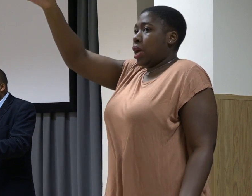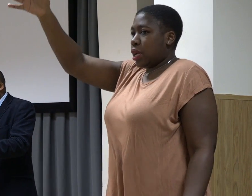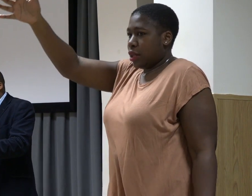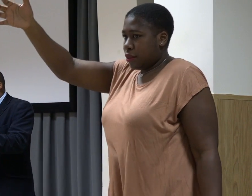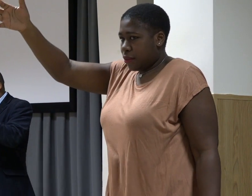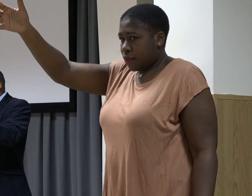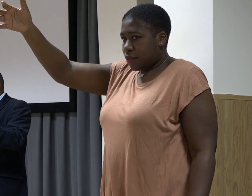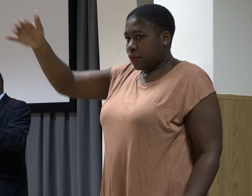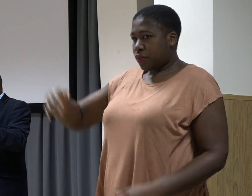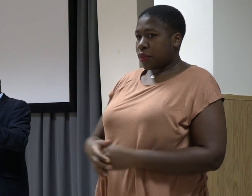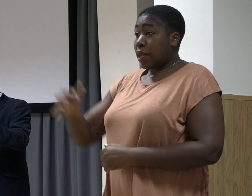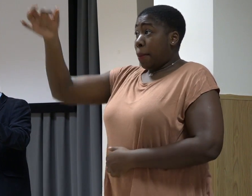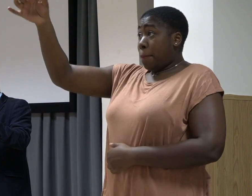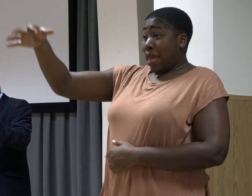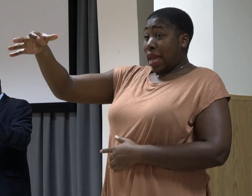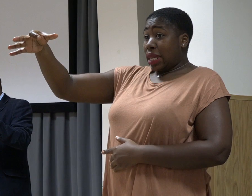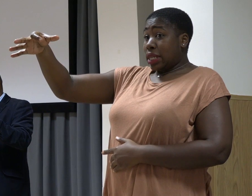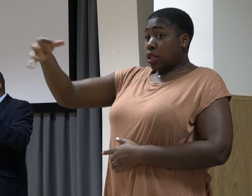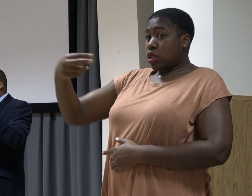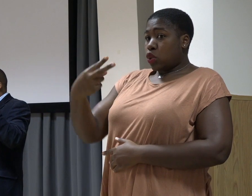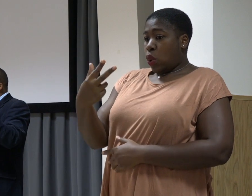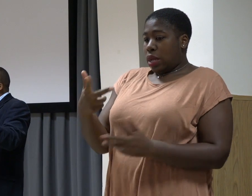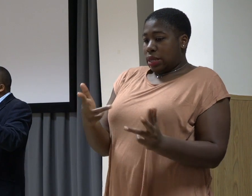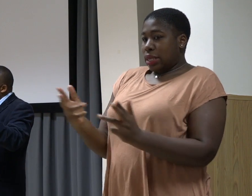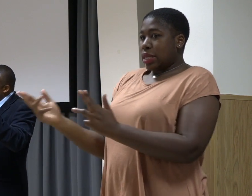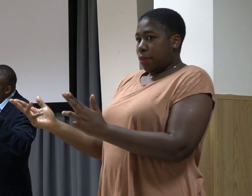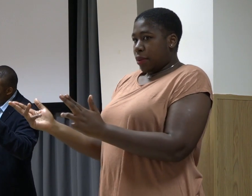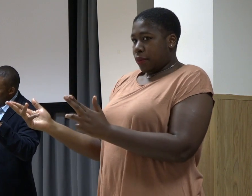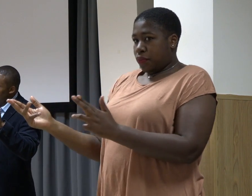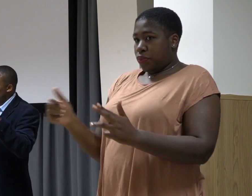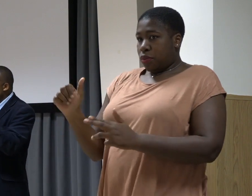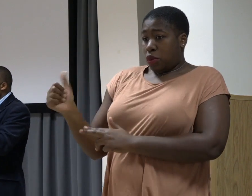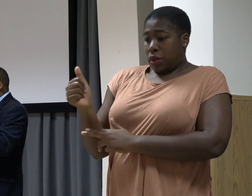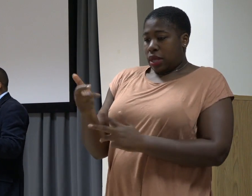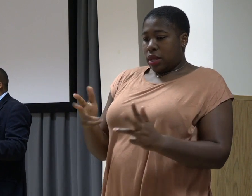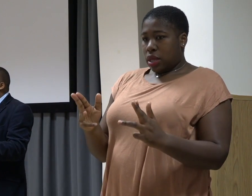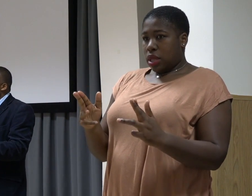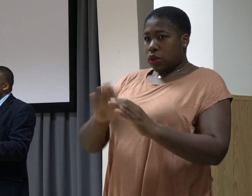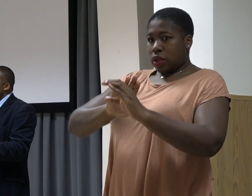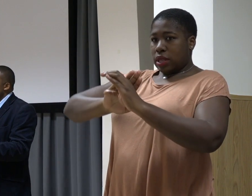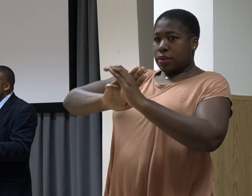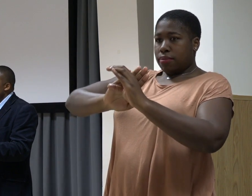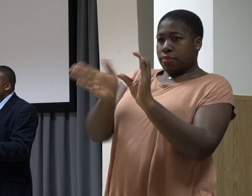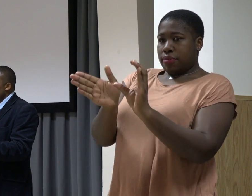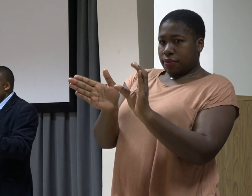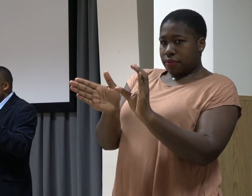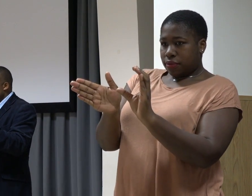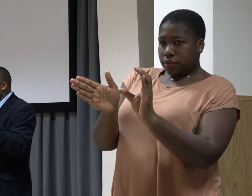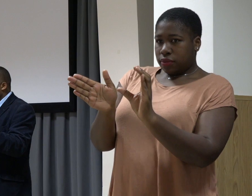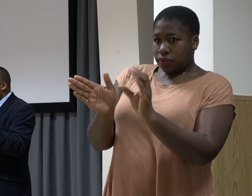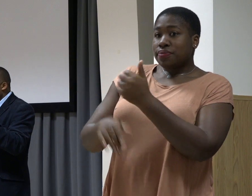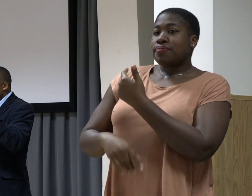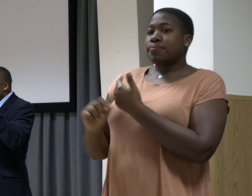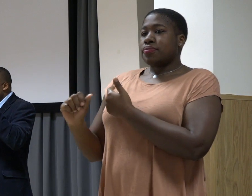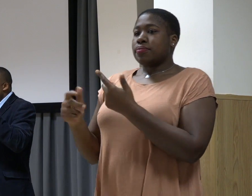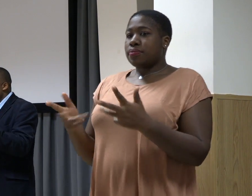passer en 3 temps. Le premier temps, c'est ôter la pierre. Le deuxième